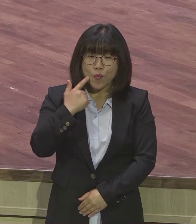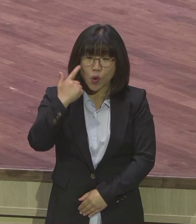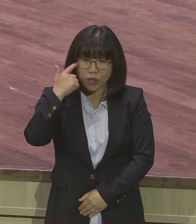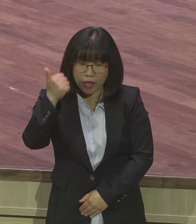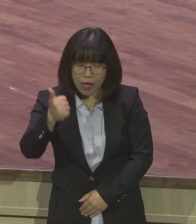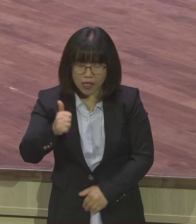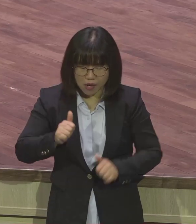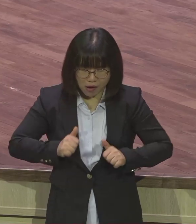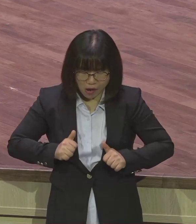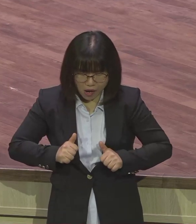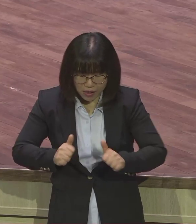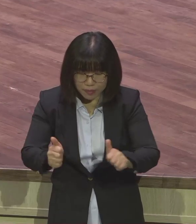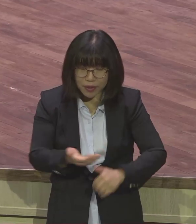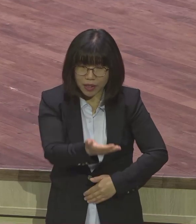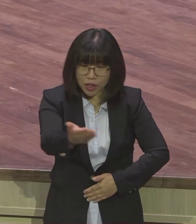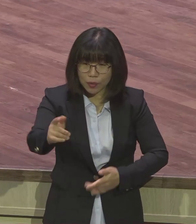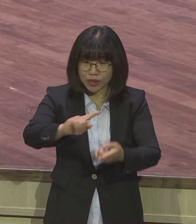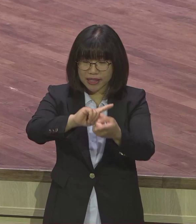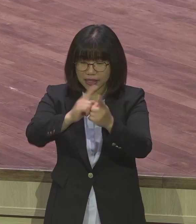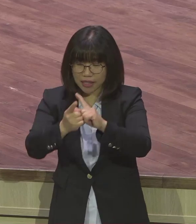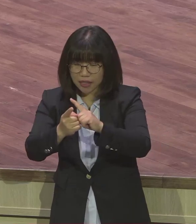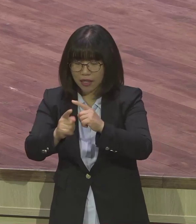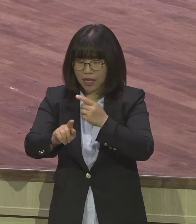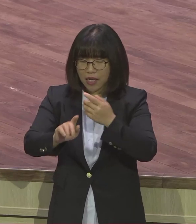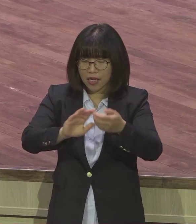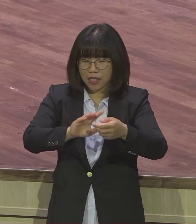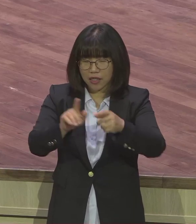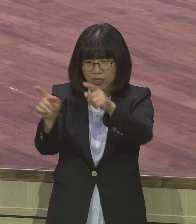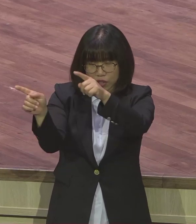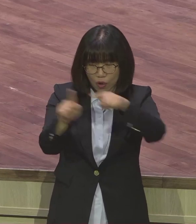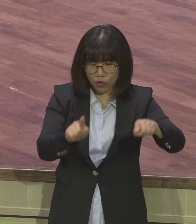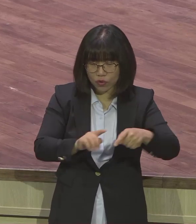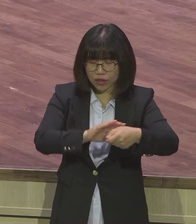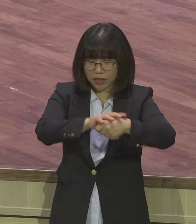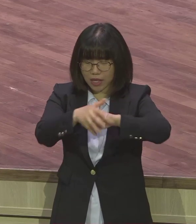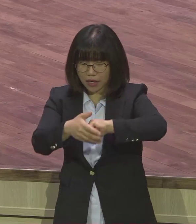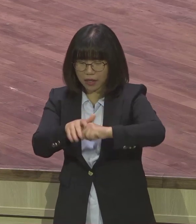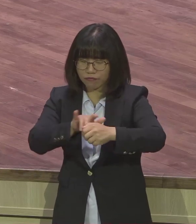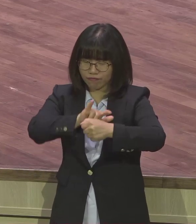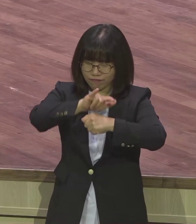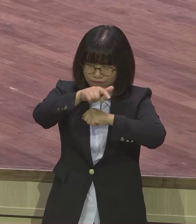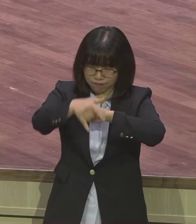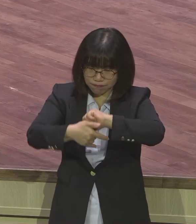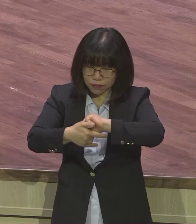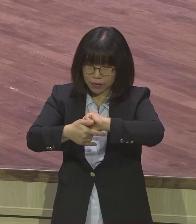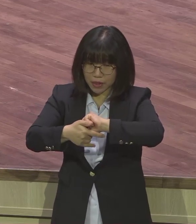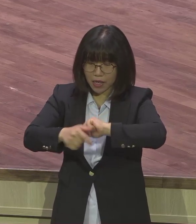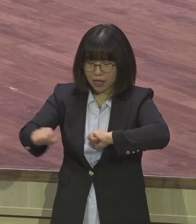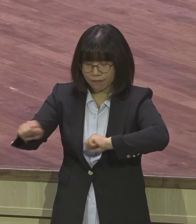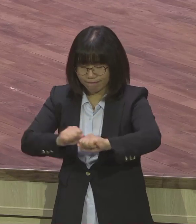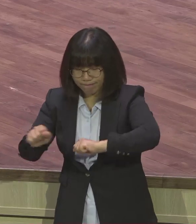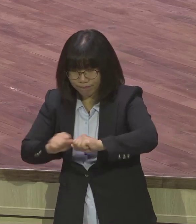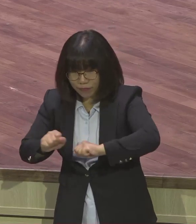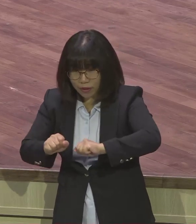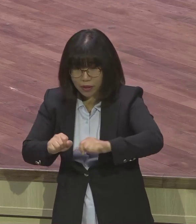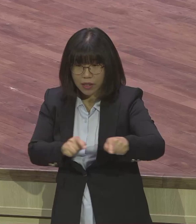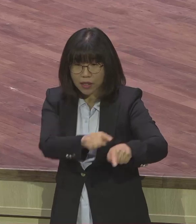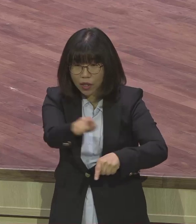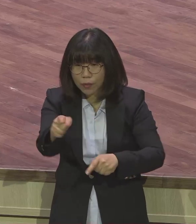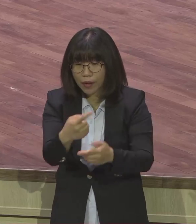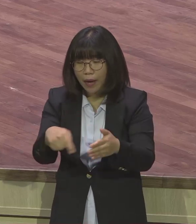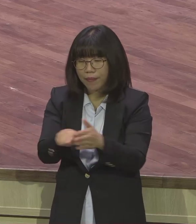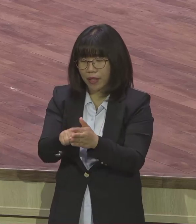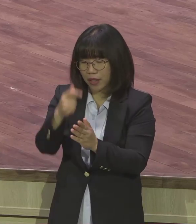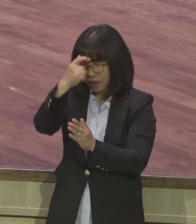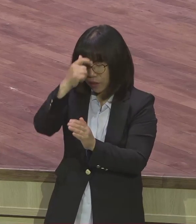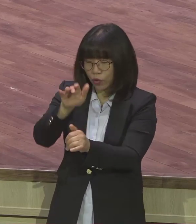최선을 다해서 여러분을 대신해서 전국과 세계를 다니며 그렇게 실제로 하고 같이 막 같이 보내고